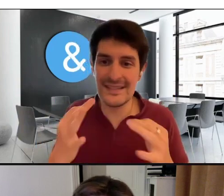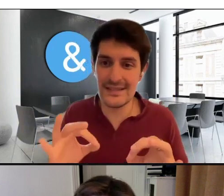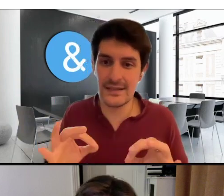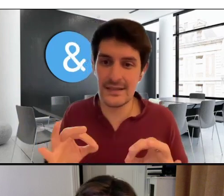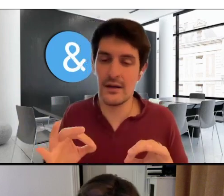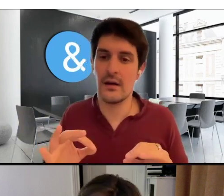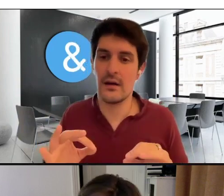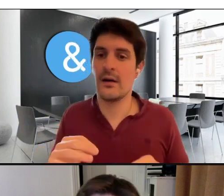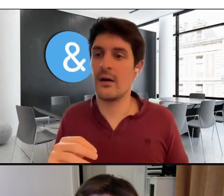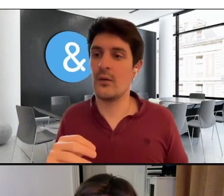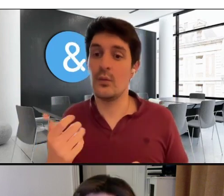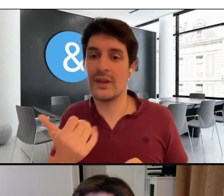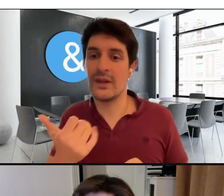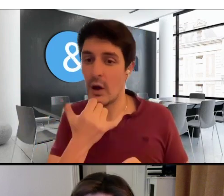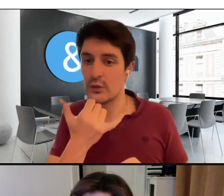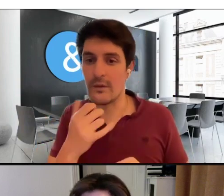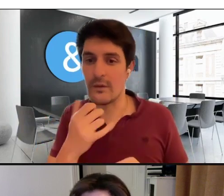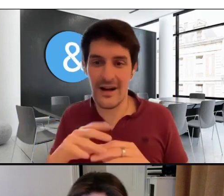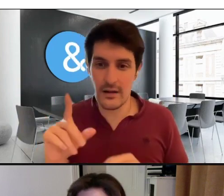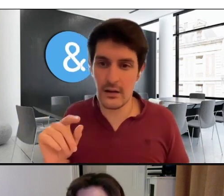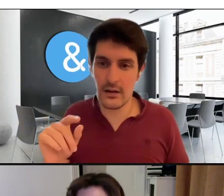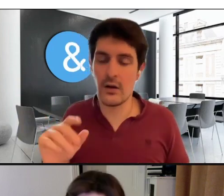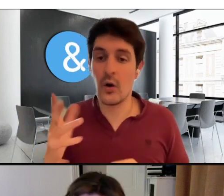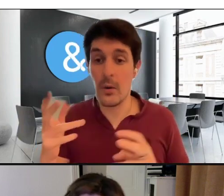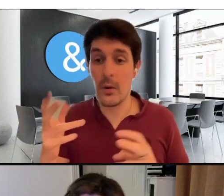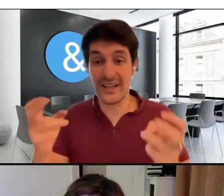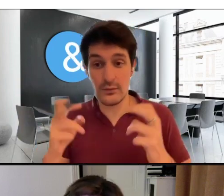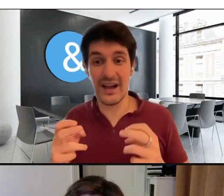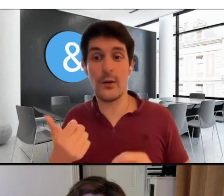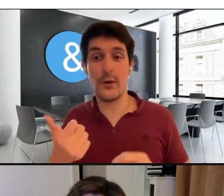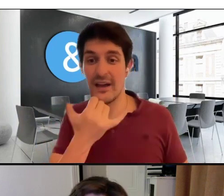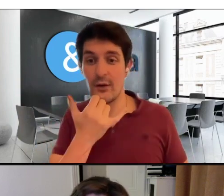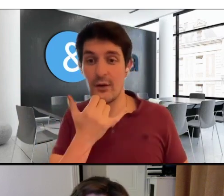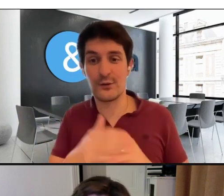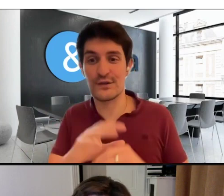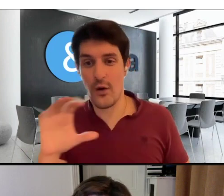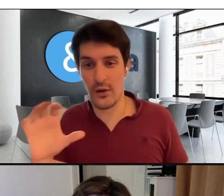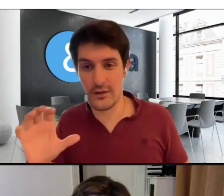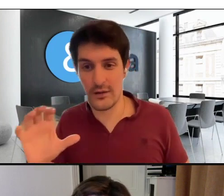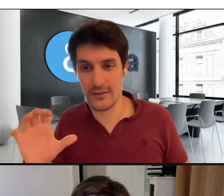10, une erreur sur 20, comment réduire à une erreur sur 100?